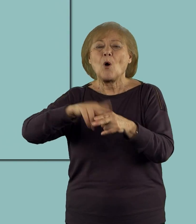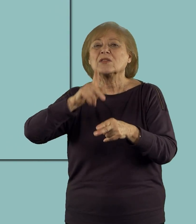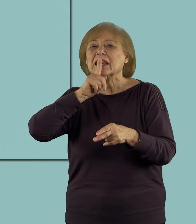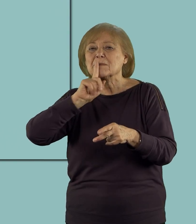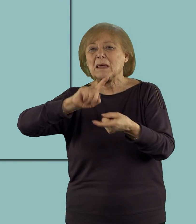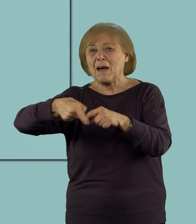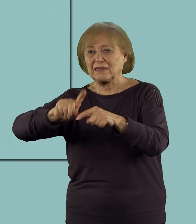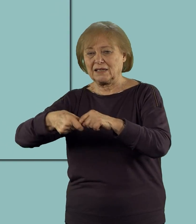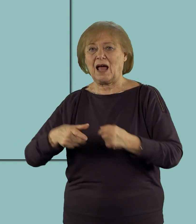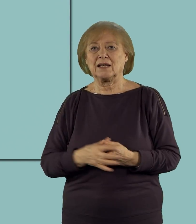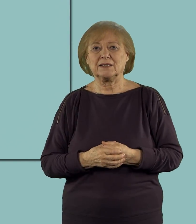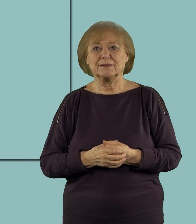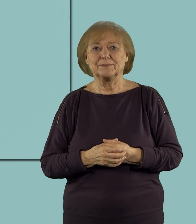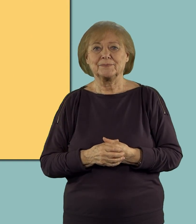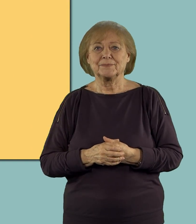materiali.